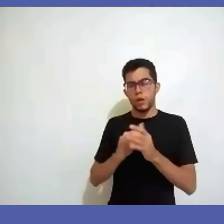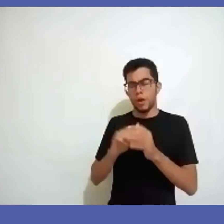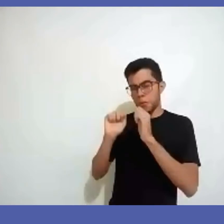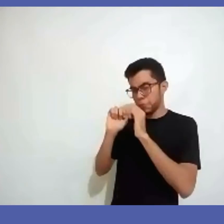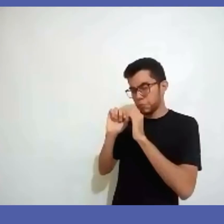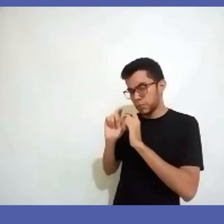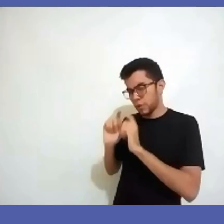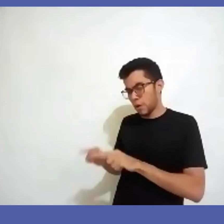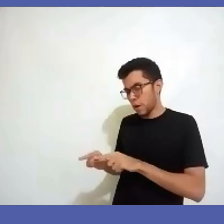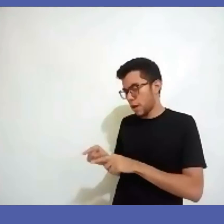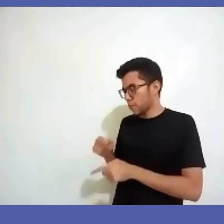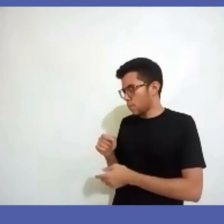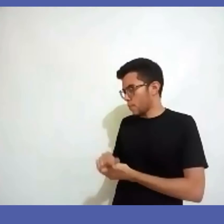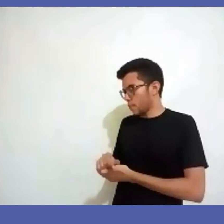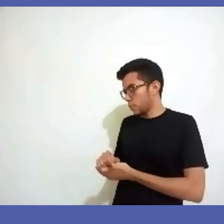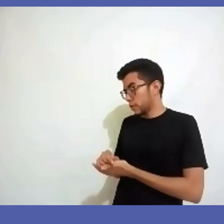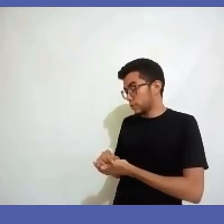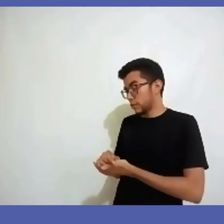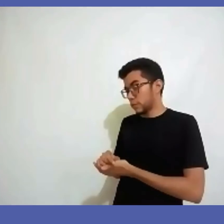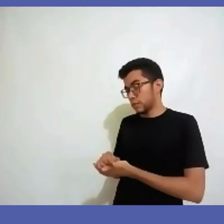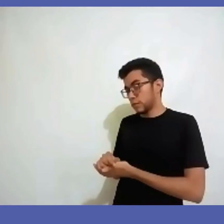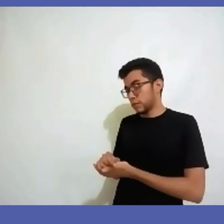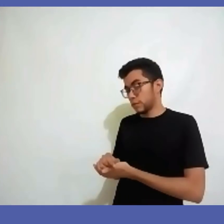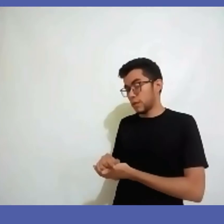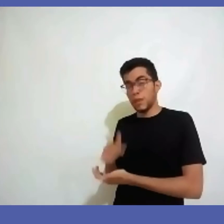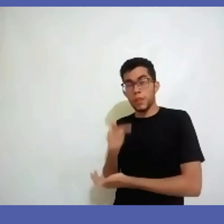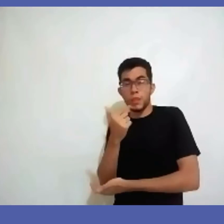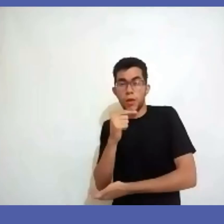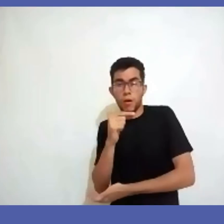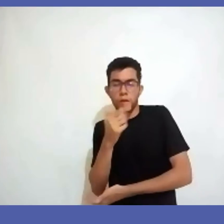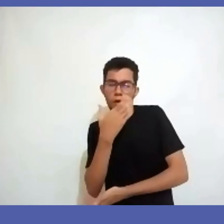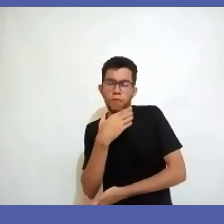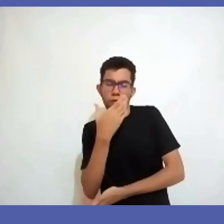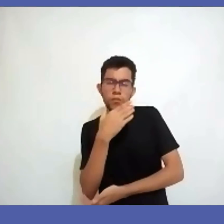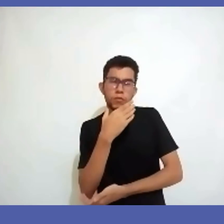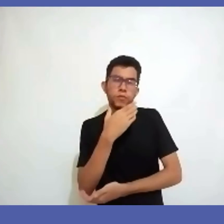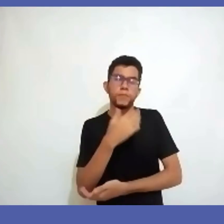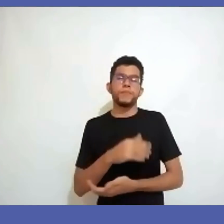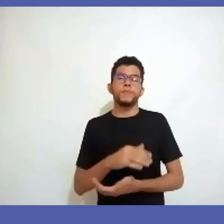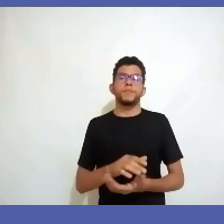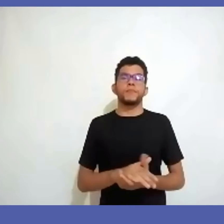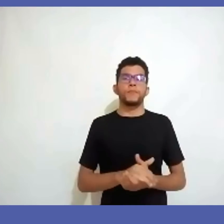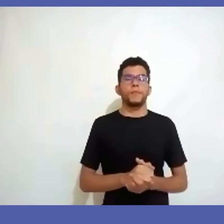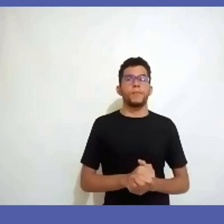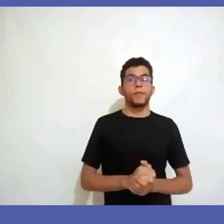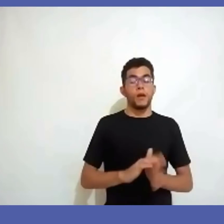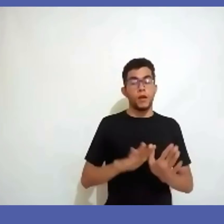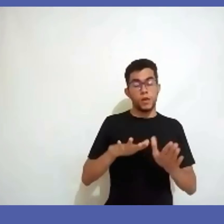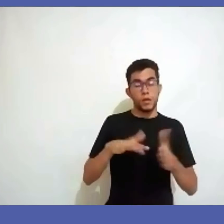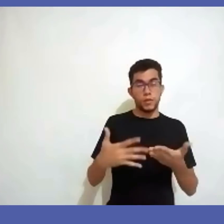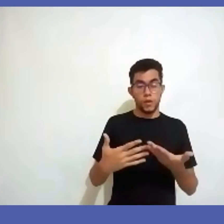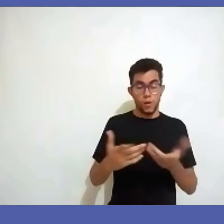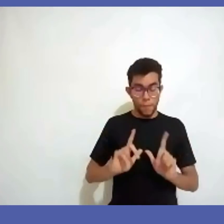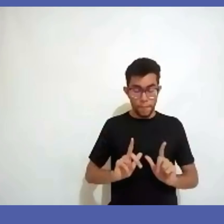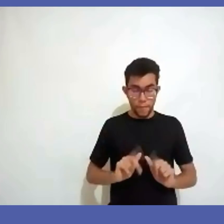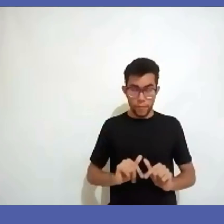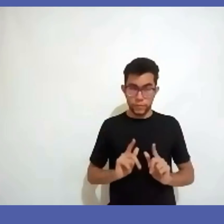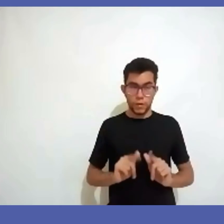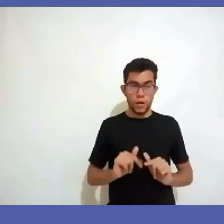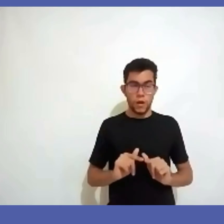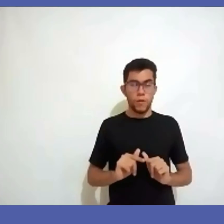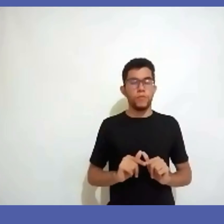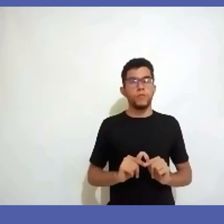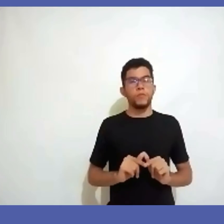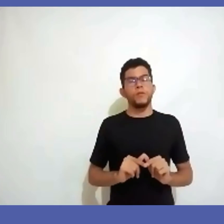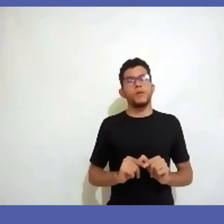amaldiçoado, e a nação de Israel passou por um longo inverno, por isso que